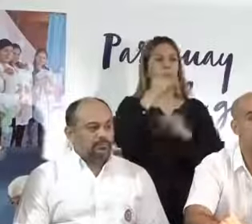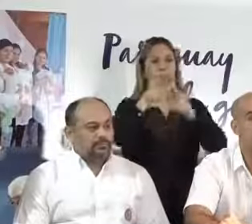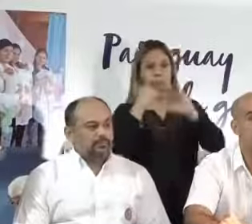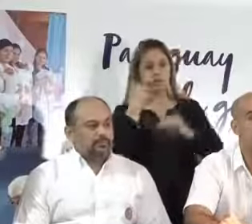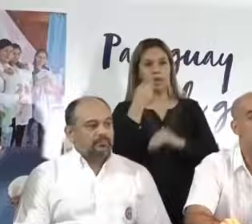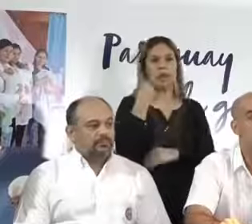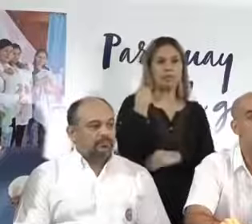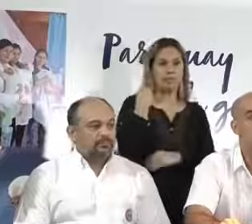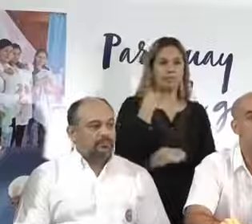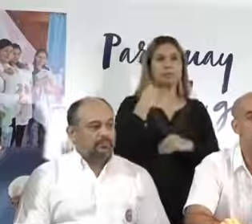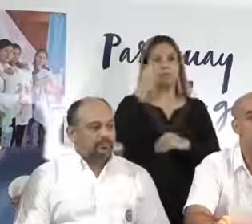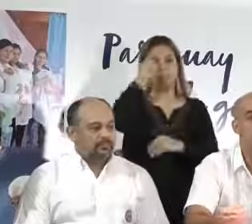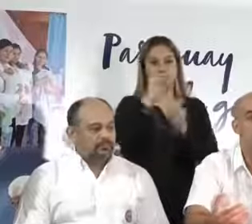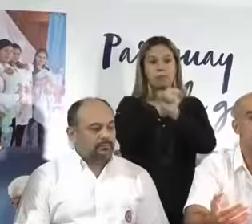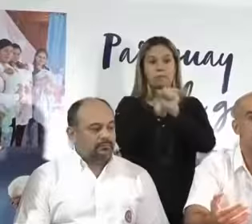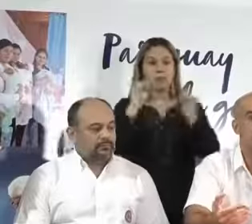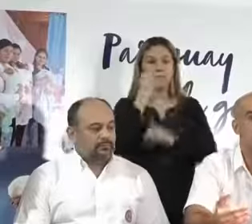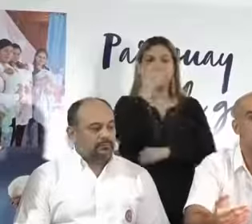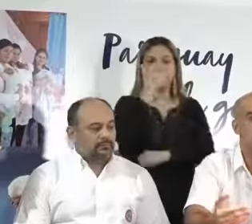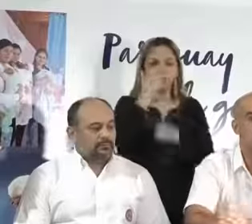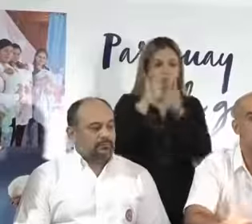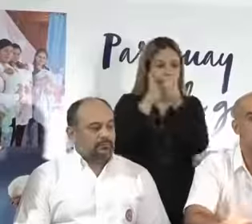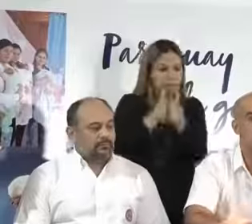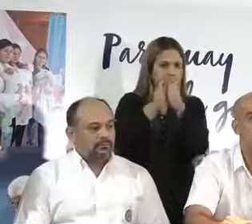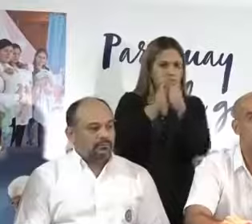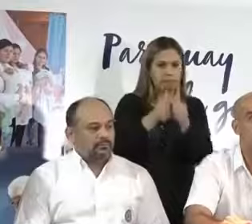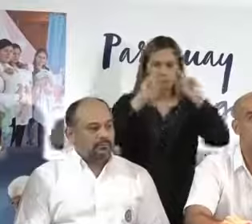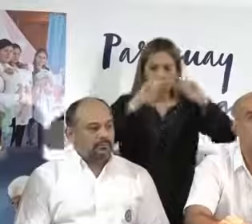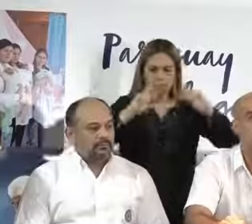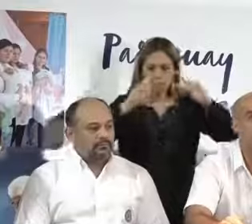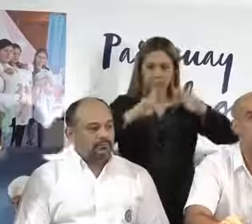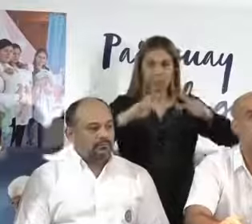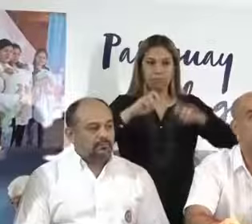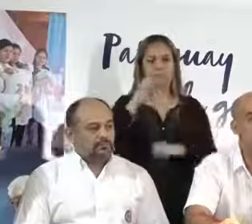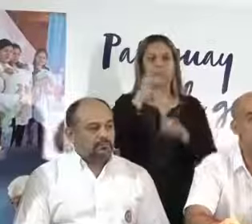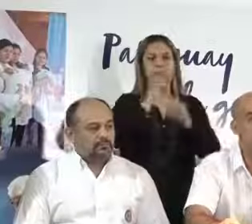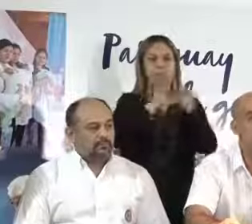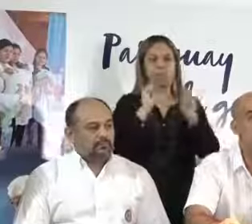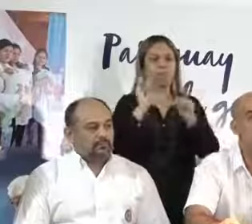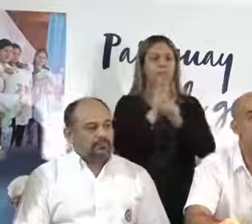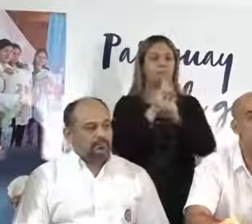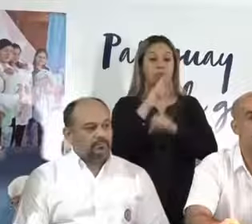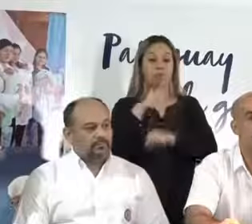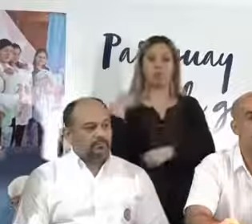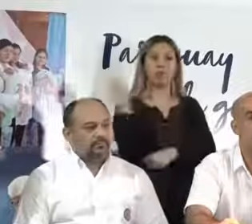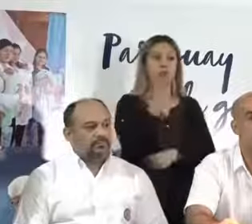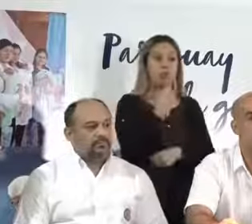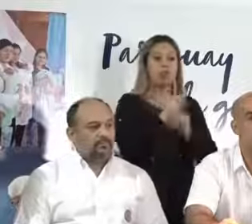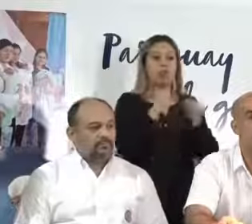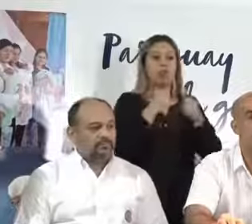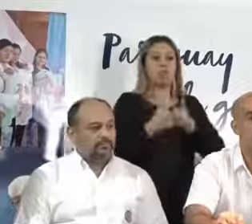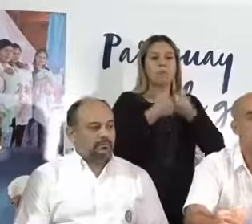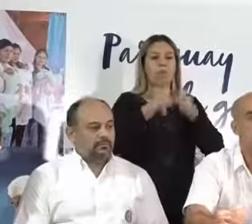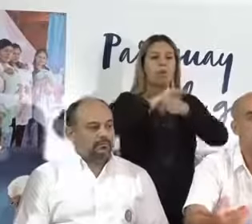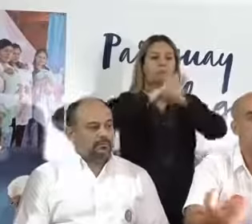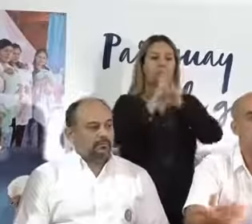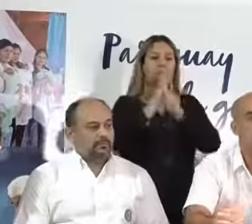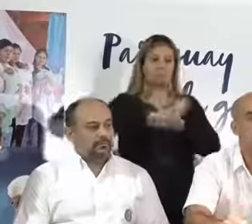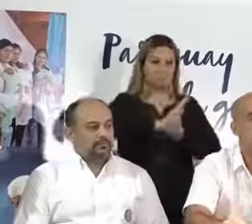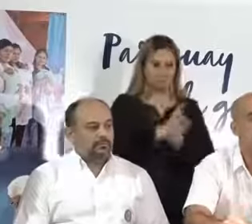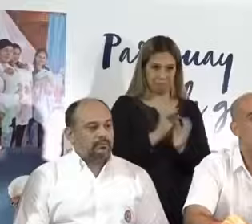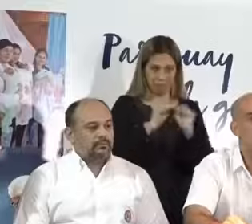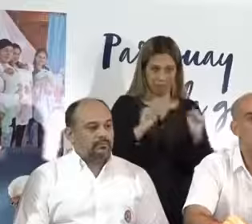información, de modo a poder hacer la vigilancia correspondiente y poder protegernos todos y avanzar con esto, ¿verdad? Así